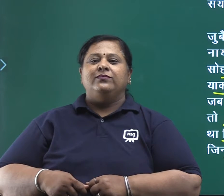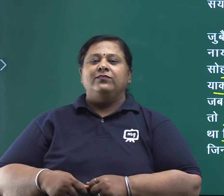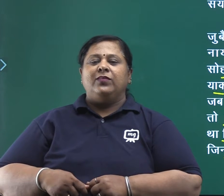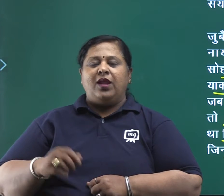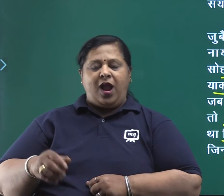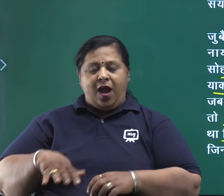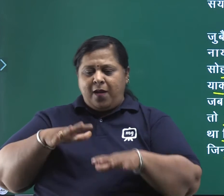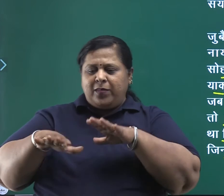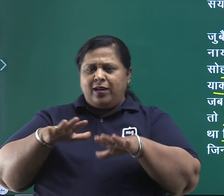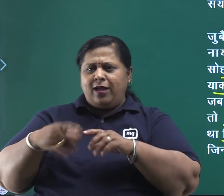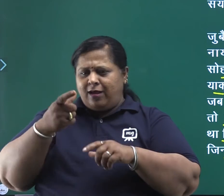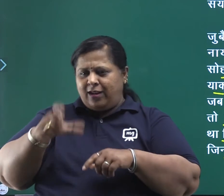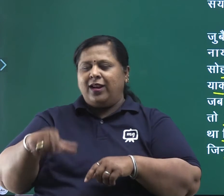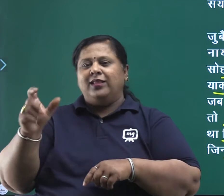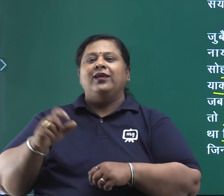अभिनय कर रहे थे